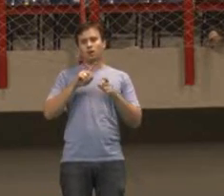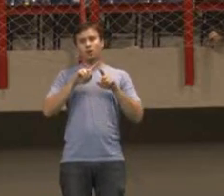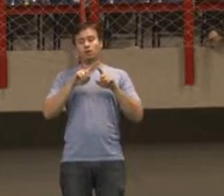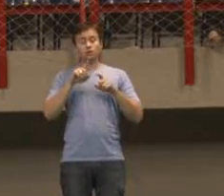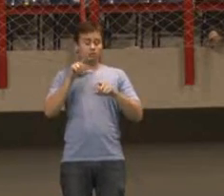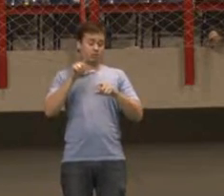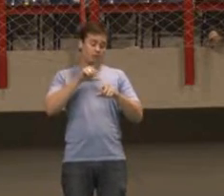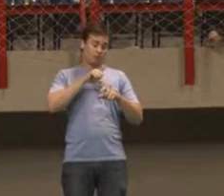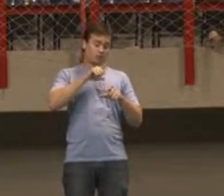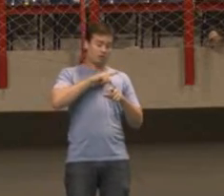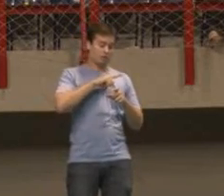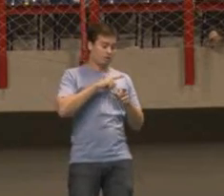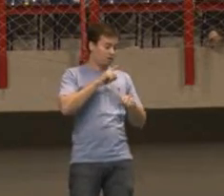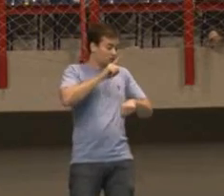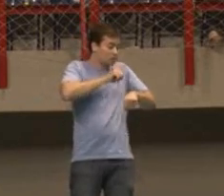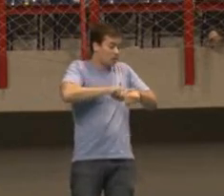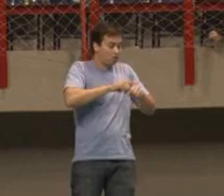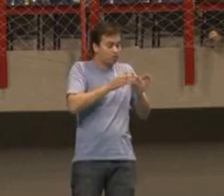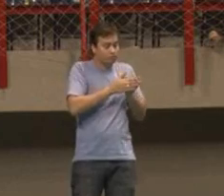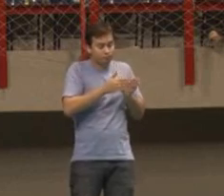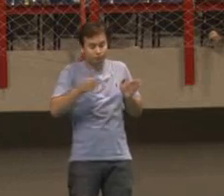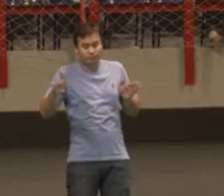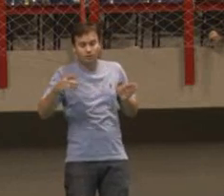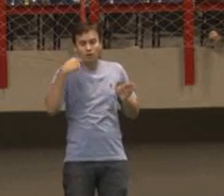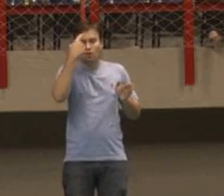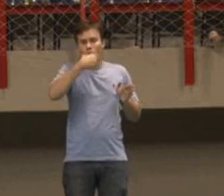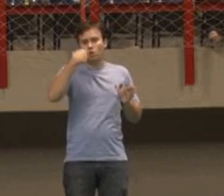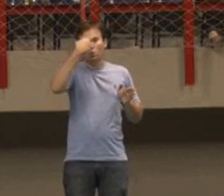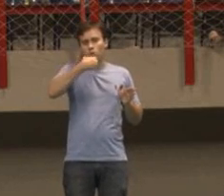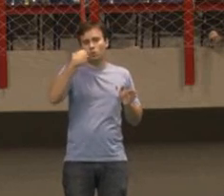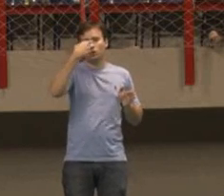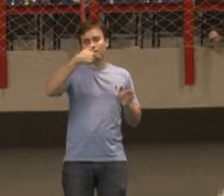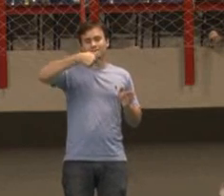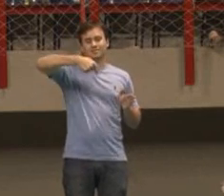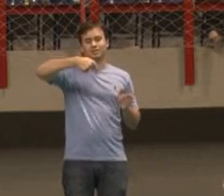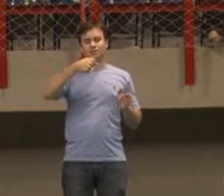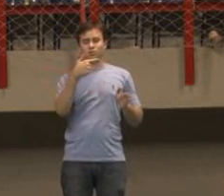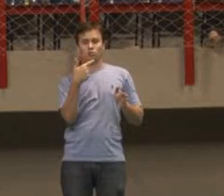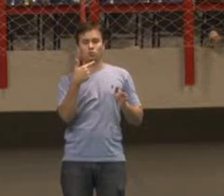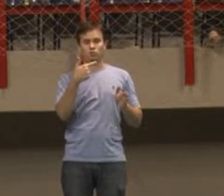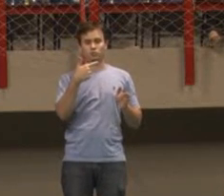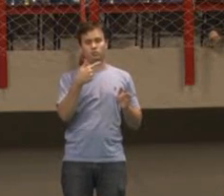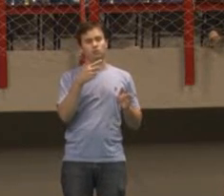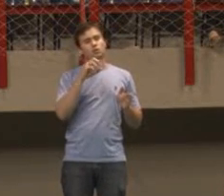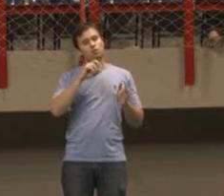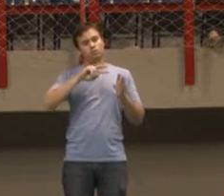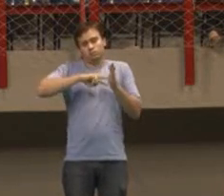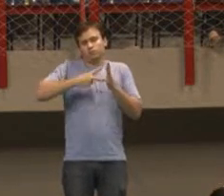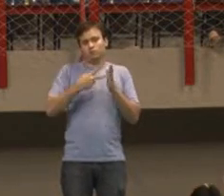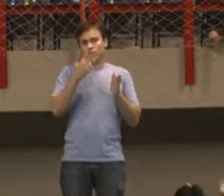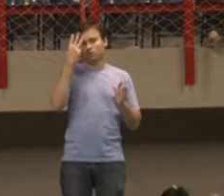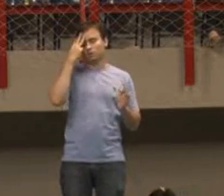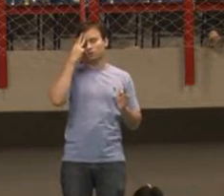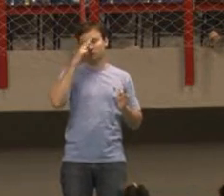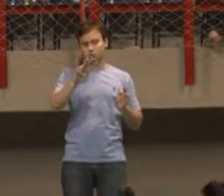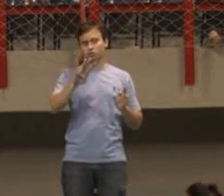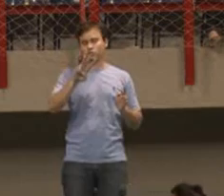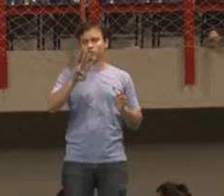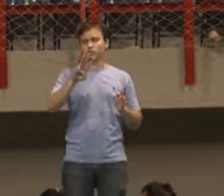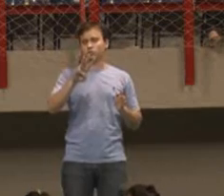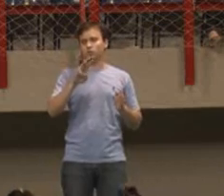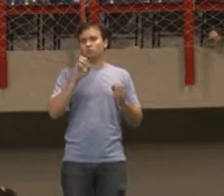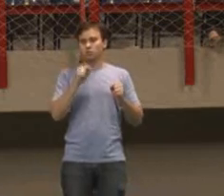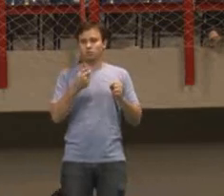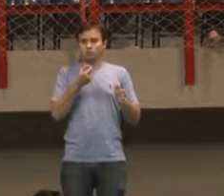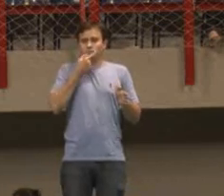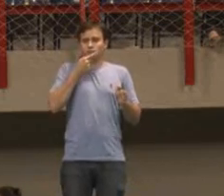72 horas do ocorrido. Em outras palavras, até 3 dias da relação, é possível tomar a pílula do